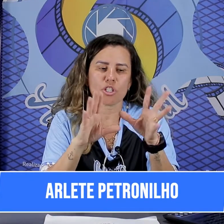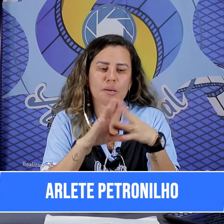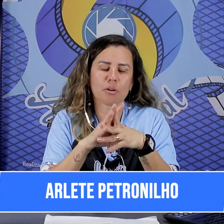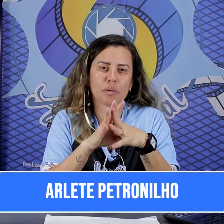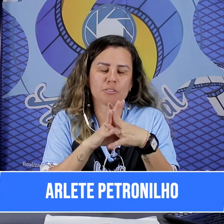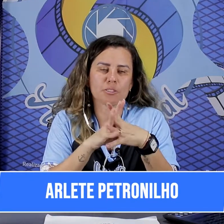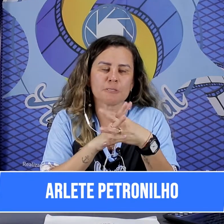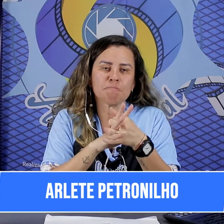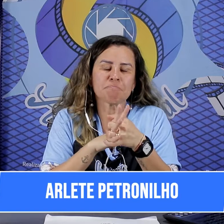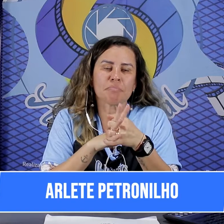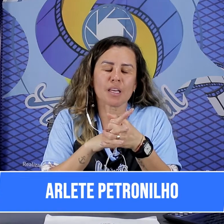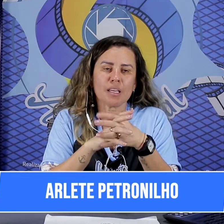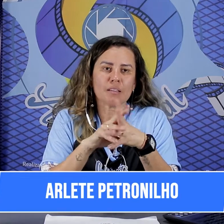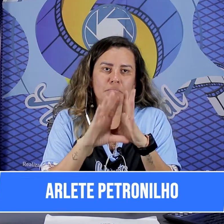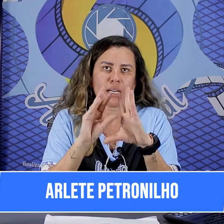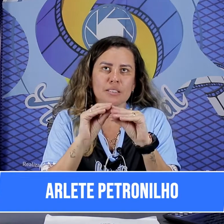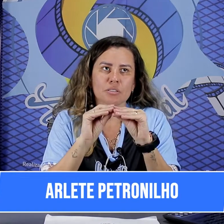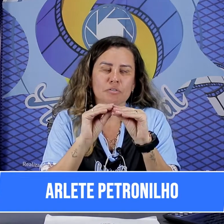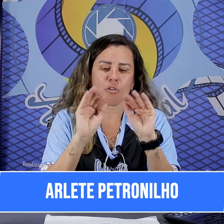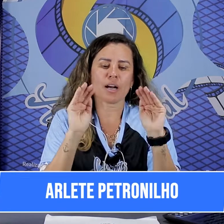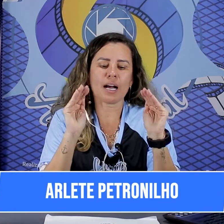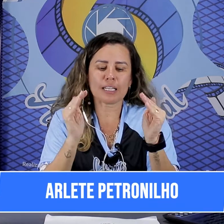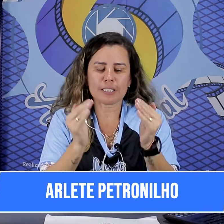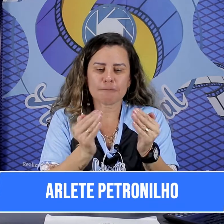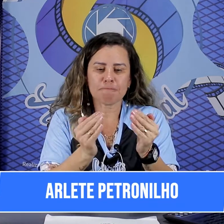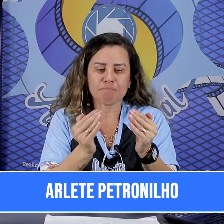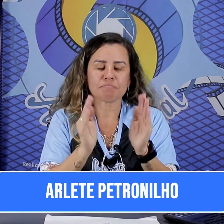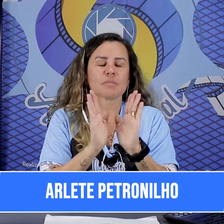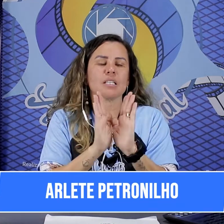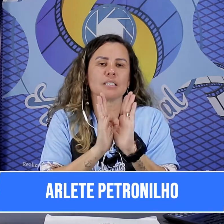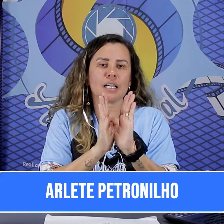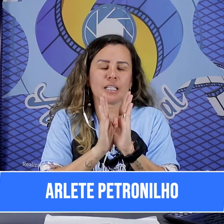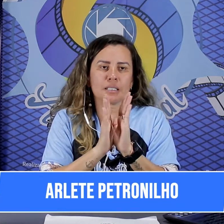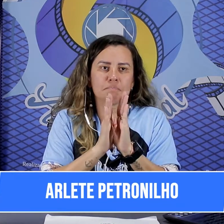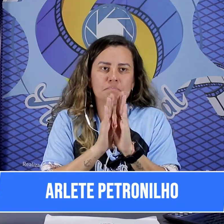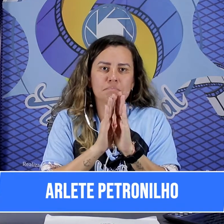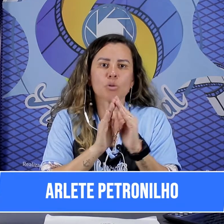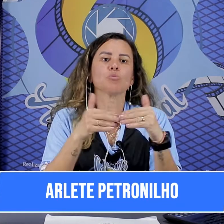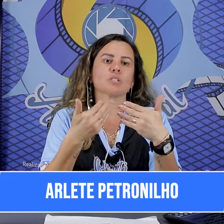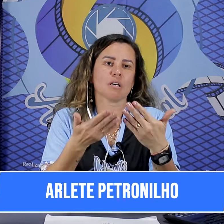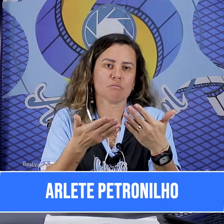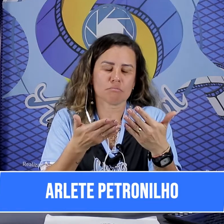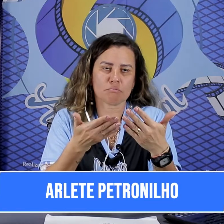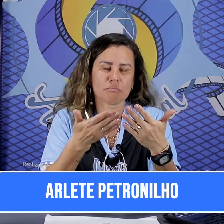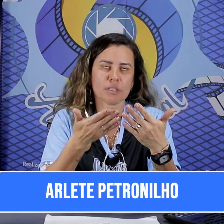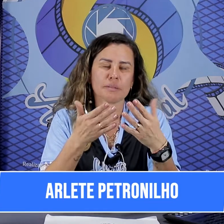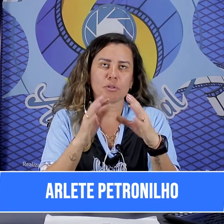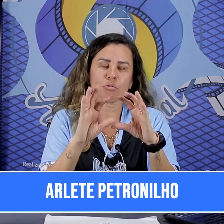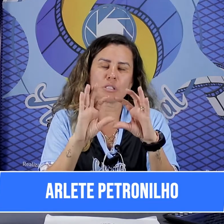Pelo menos, mais focada na produção.